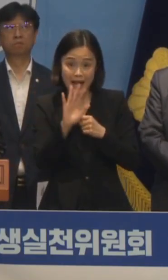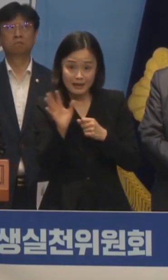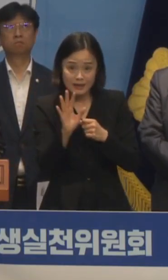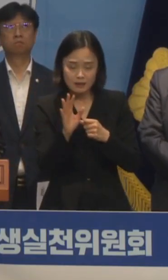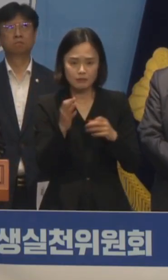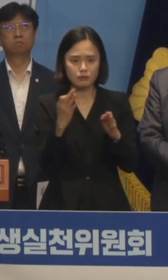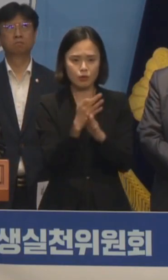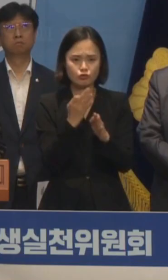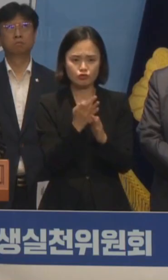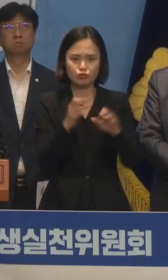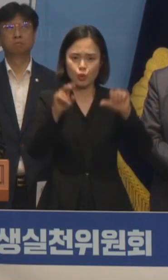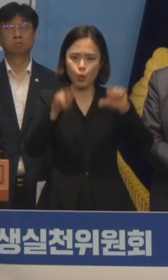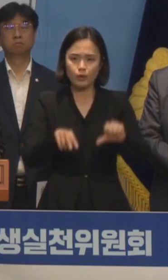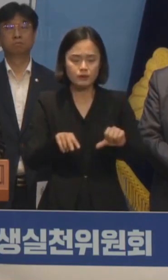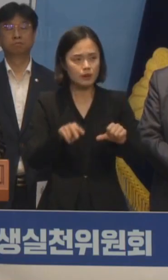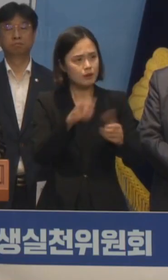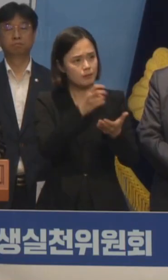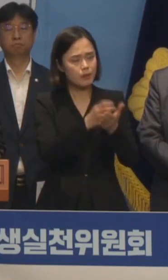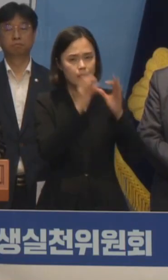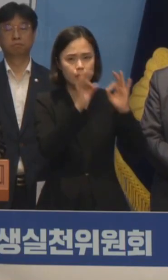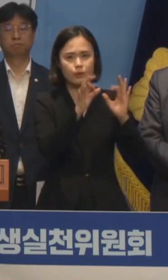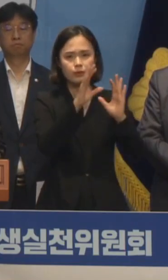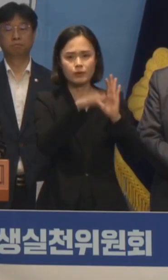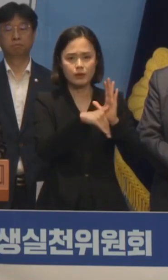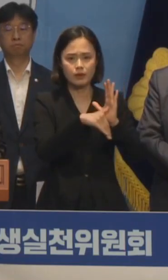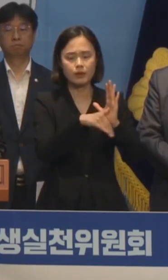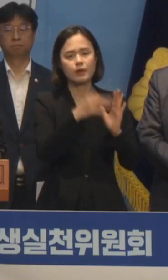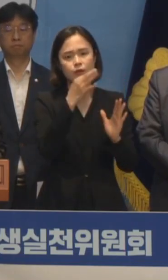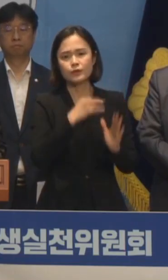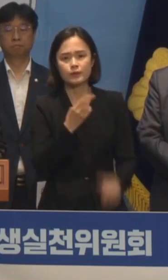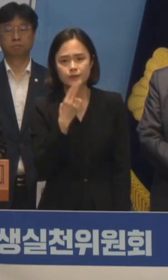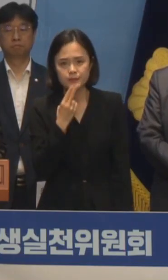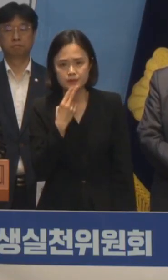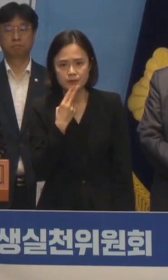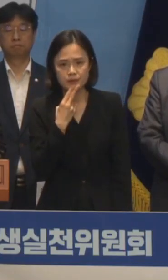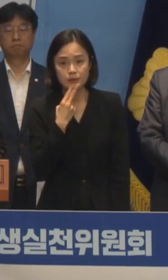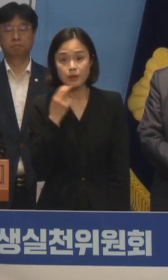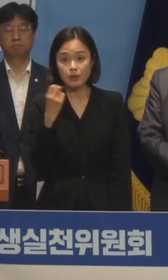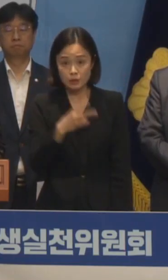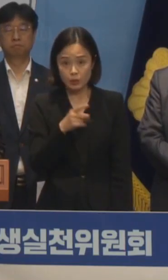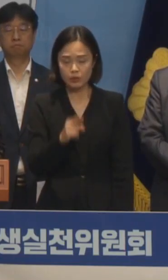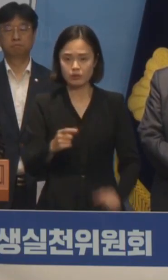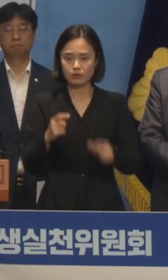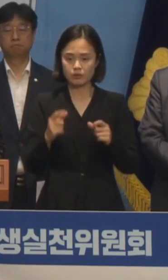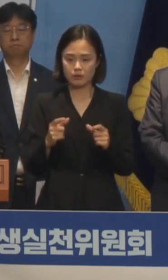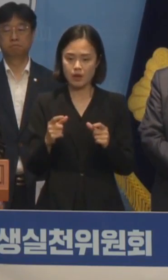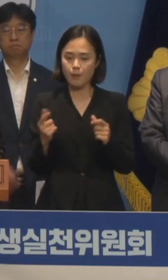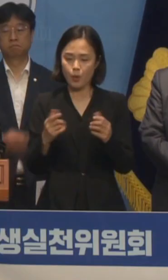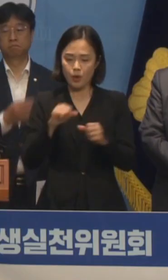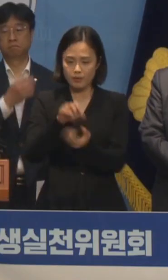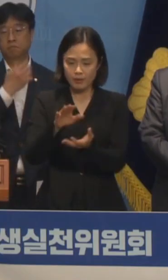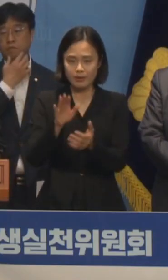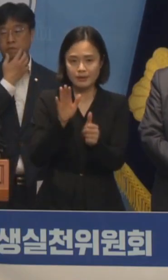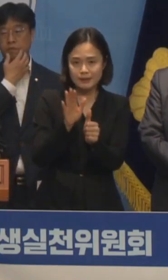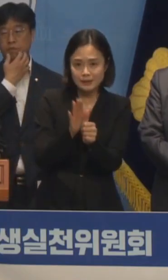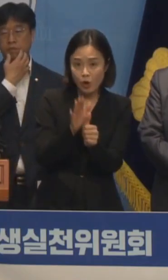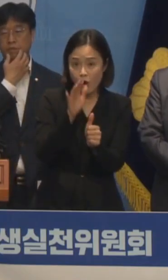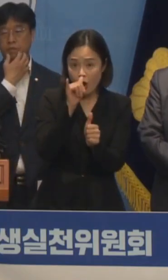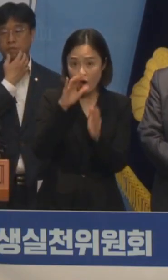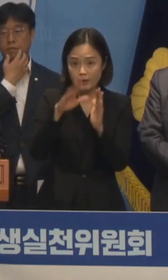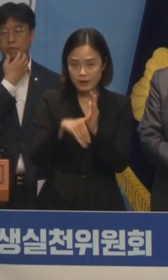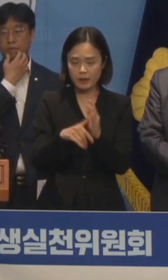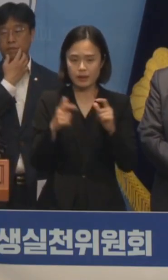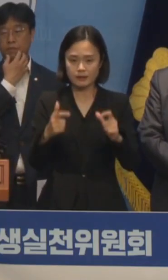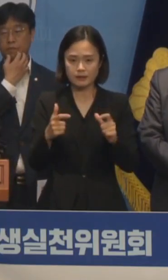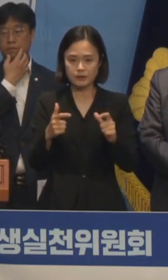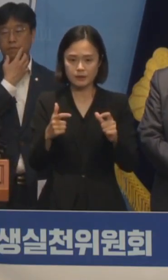국정감사에서는 쿠팡 CLS의 클렌징 일부 조항 삭제에 대해 논의가 있었습니다. 그러나 클렌징